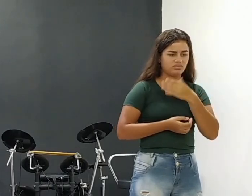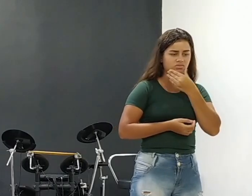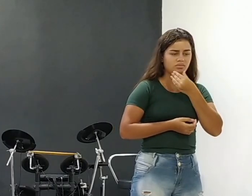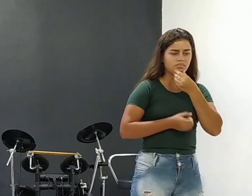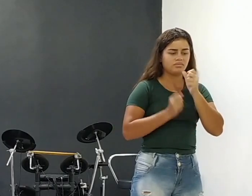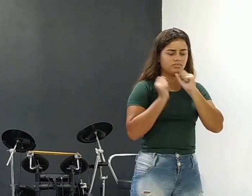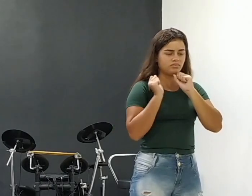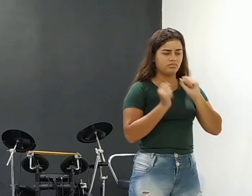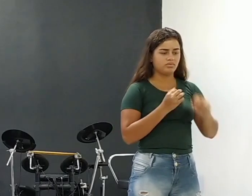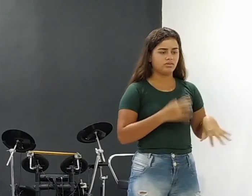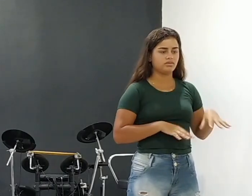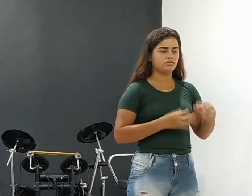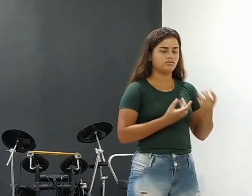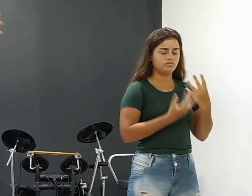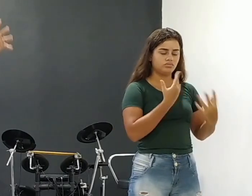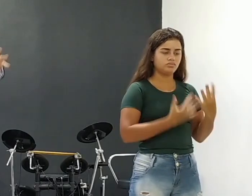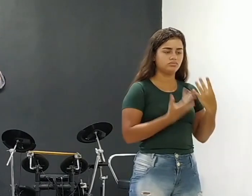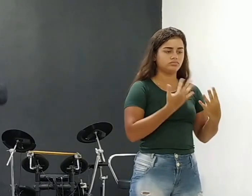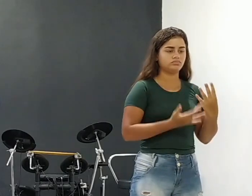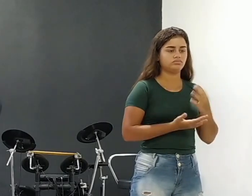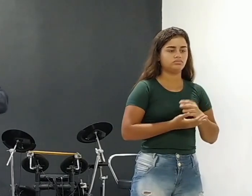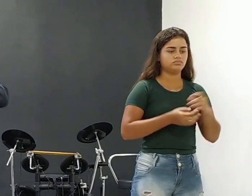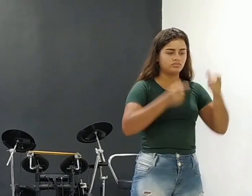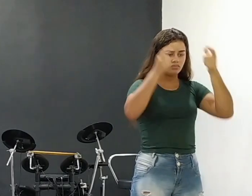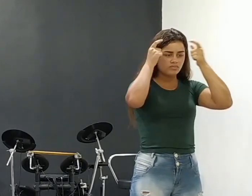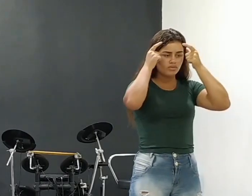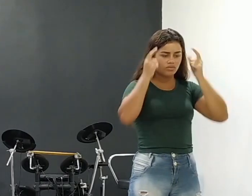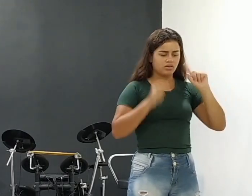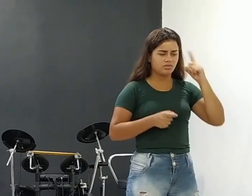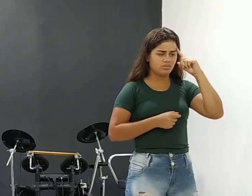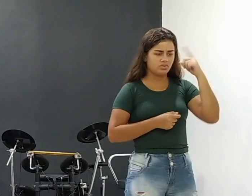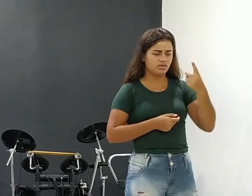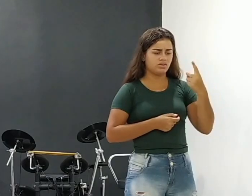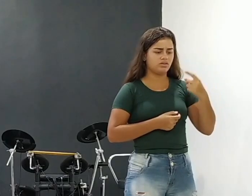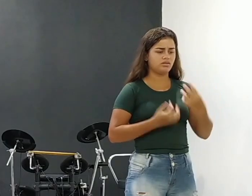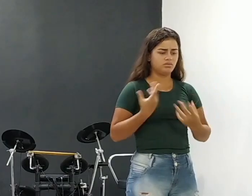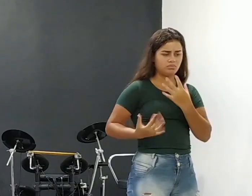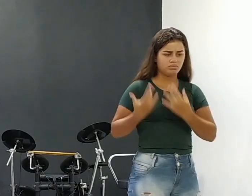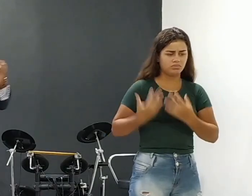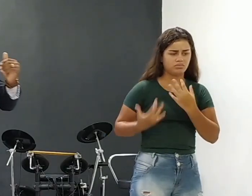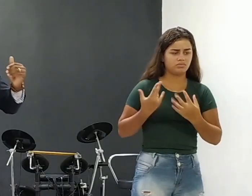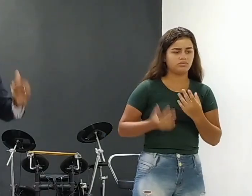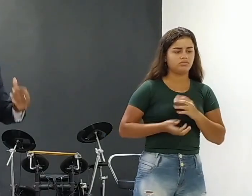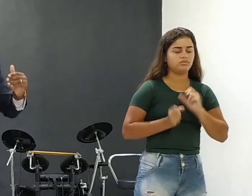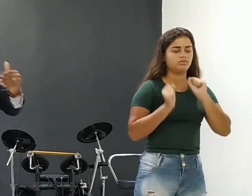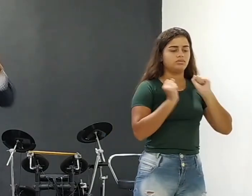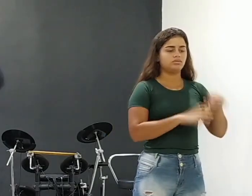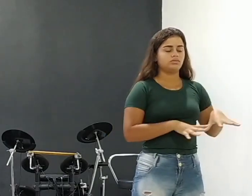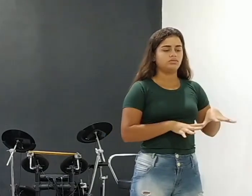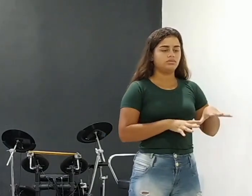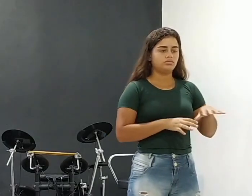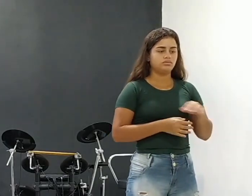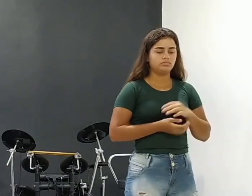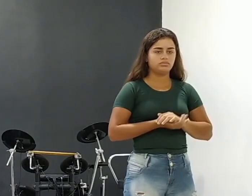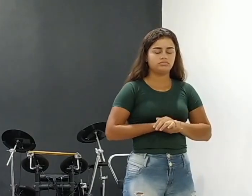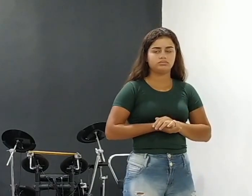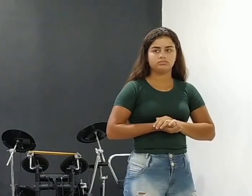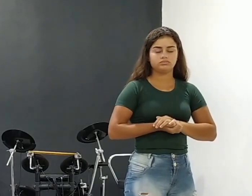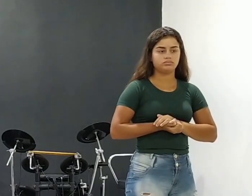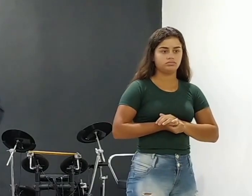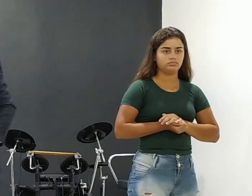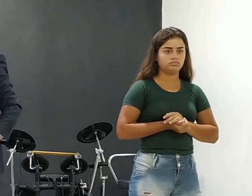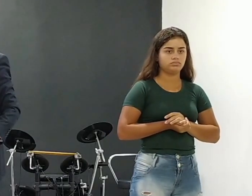Bíblia fala que então o rei manda aquecer tantas vezes mais, e então joga aqueles homens, os próprios homens que lançaram aqueles homens